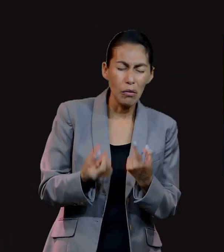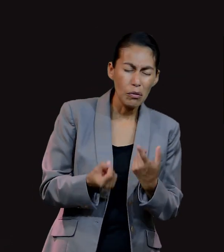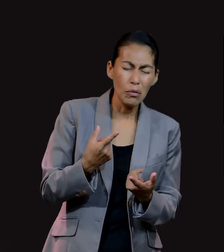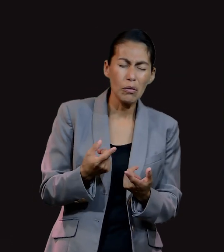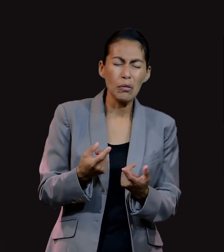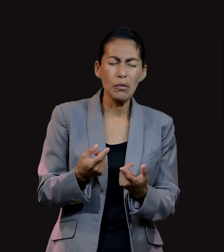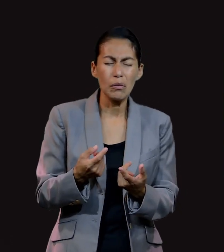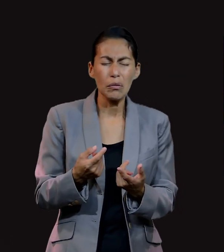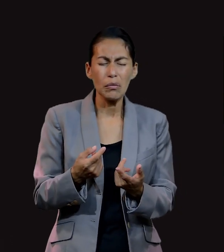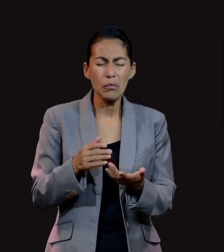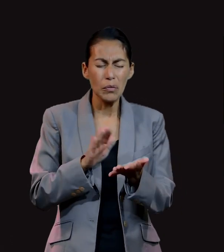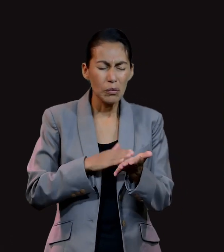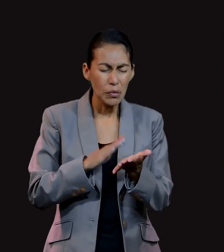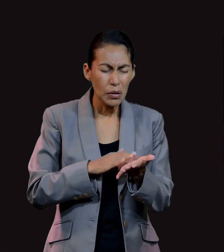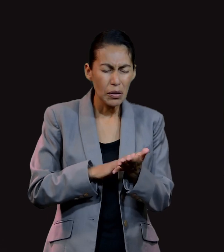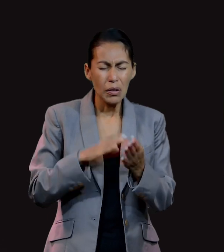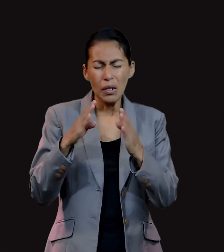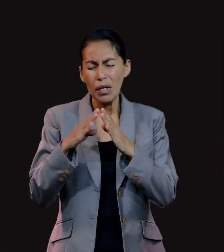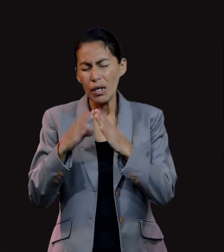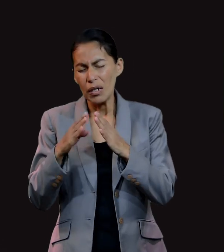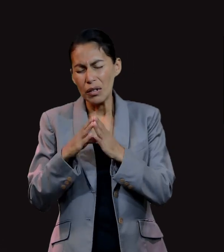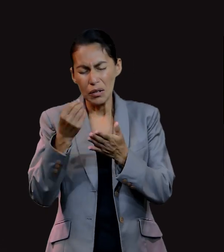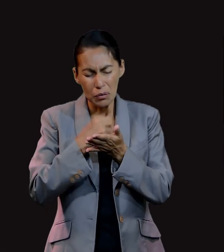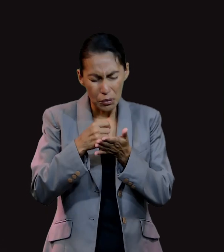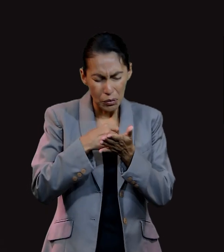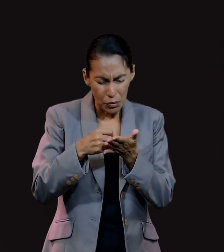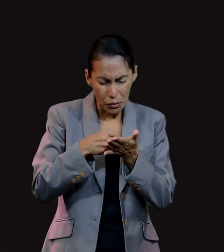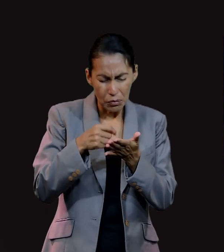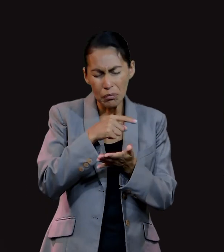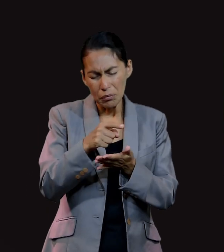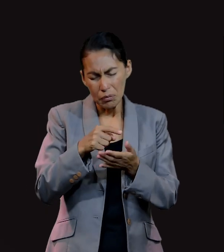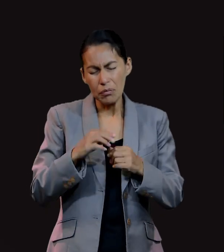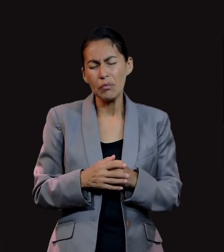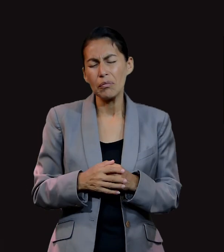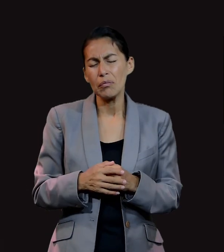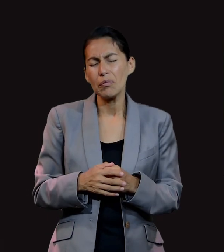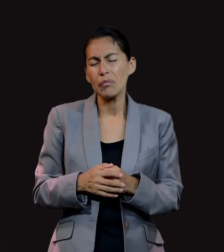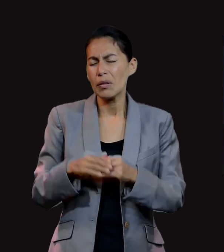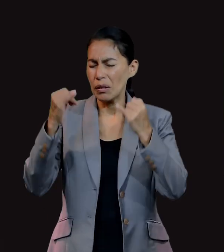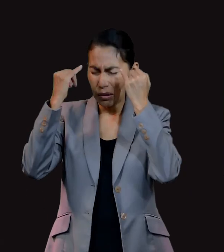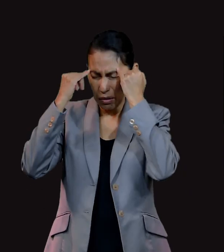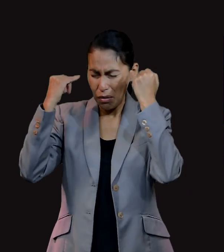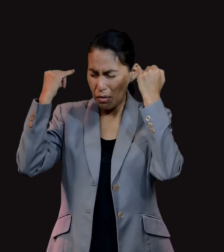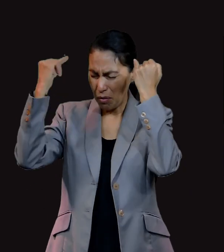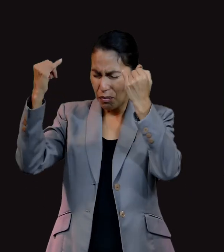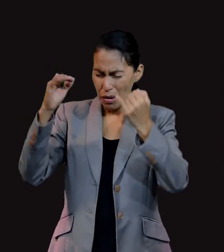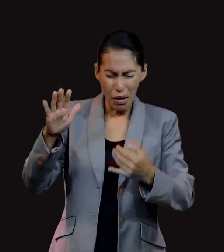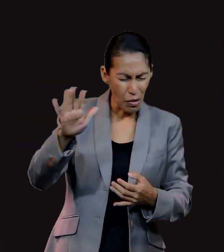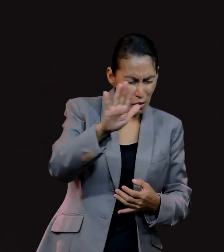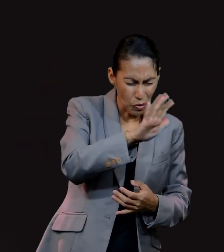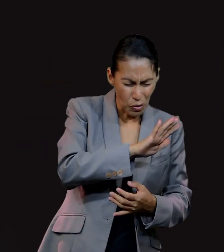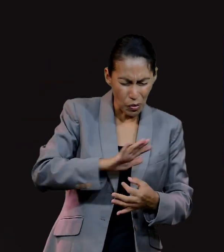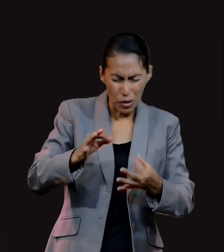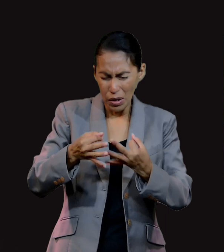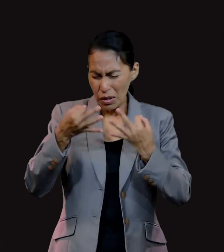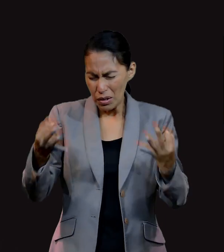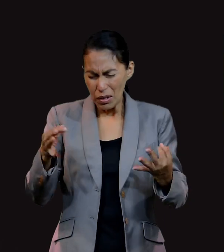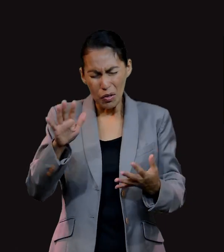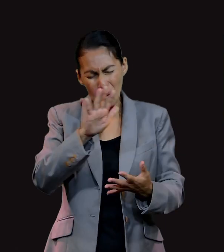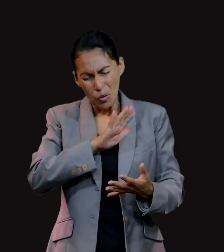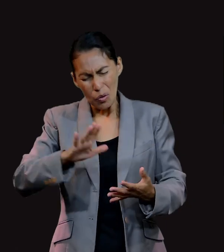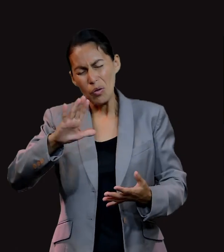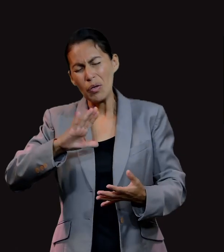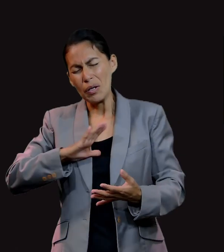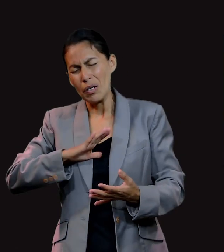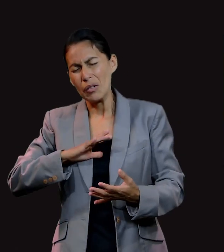Encontrar la mejor manera De poder registrar Sus escrituras A su favor De Jehová es la tierra Y su plenitud Del mundo Y las